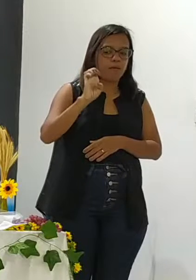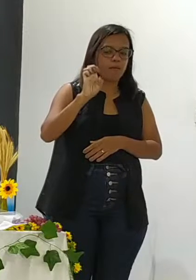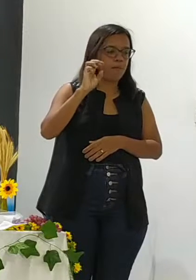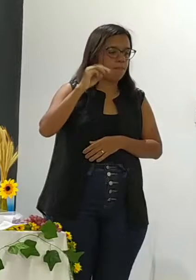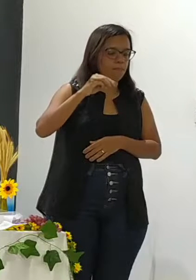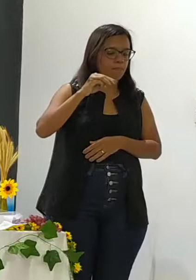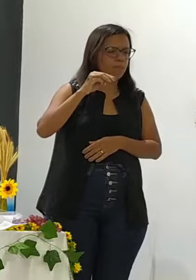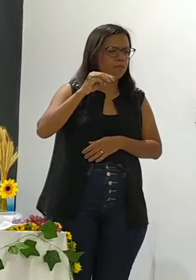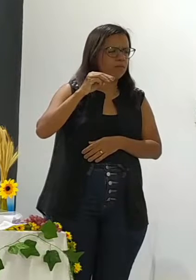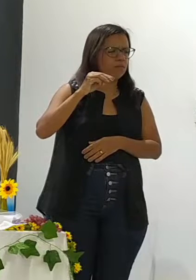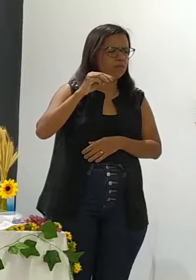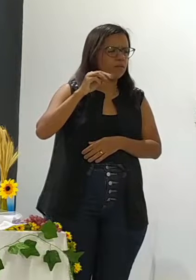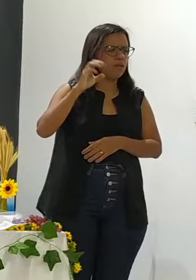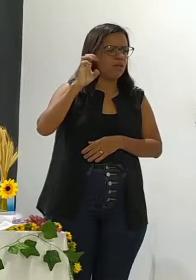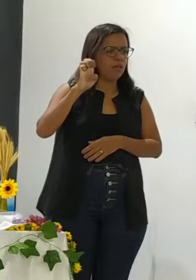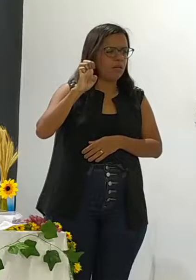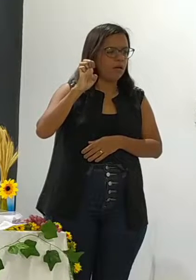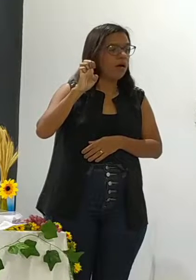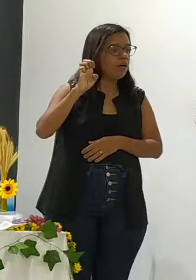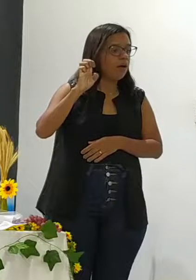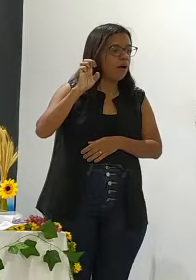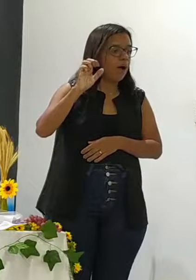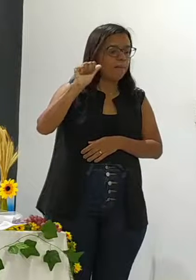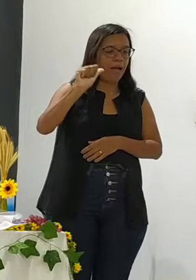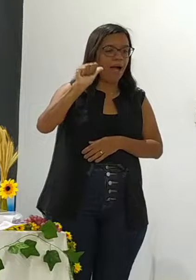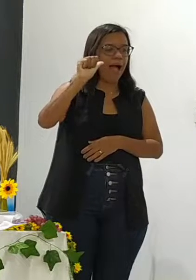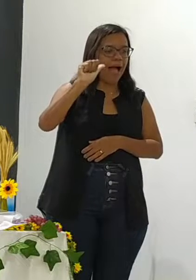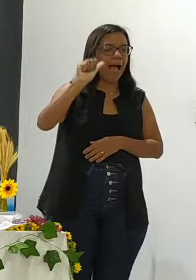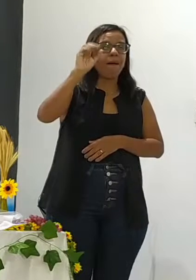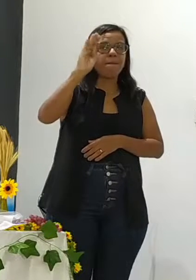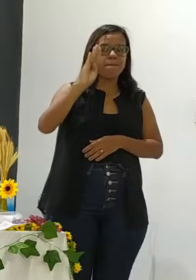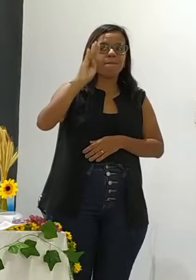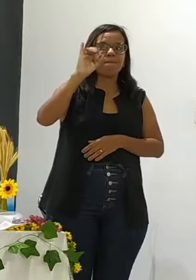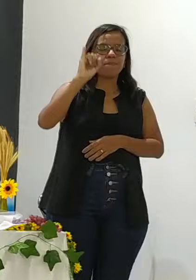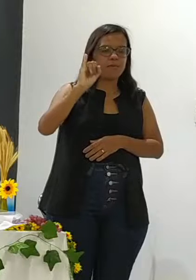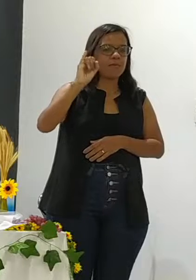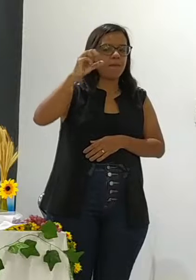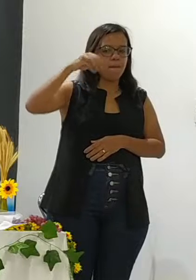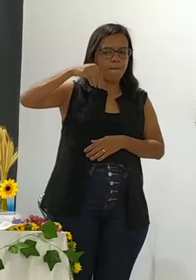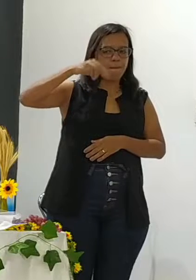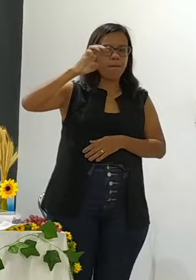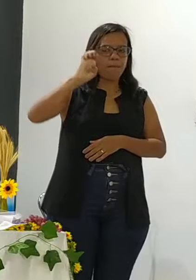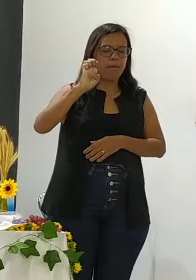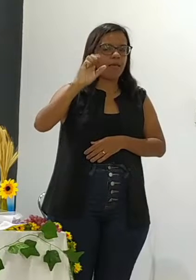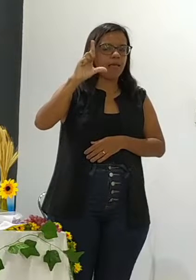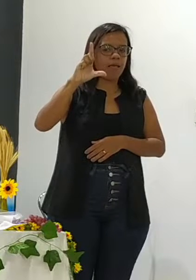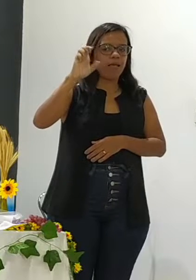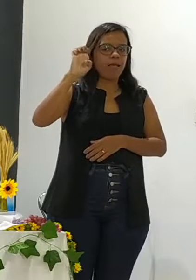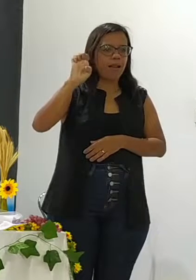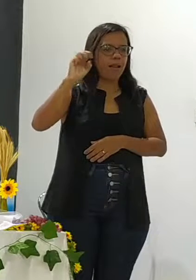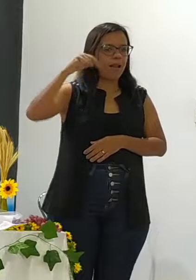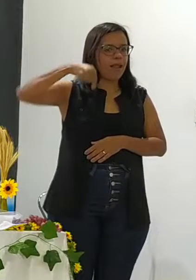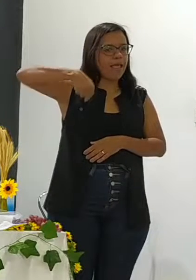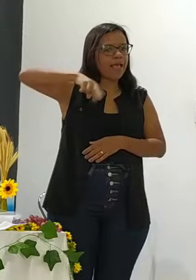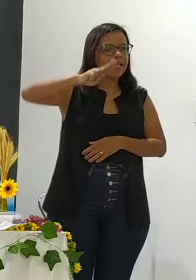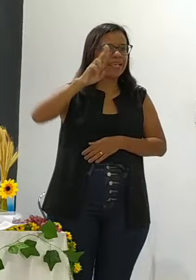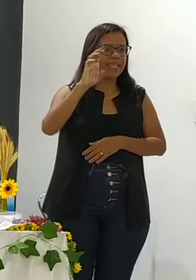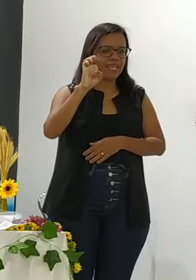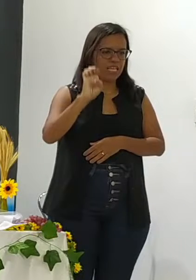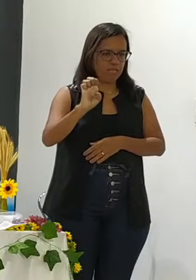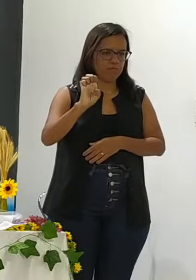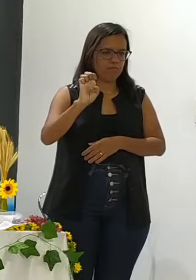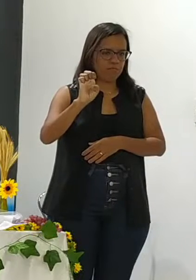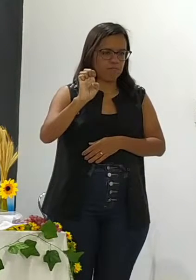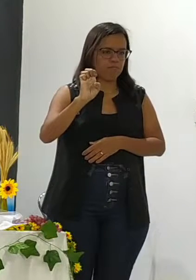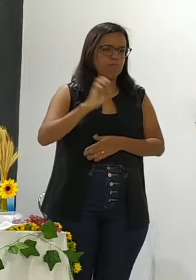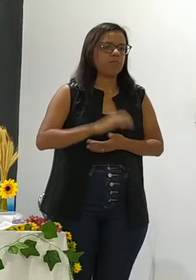meu Deus é rei. Olha, se já botaram esse nome dele, porque os judeus, eles tinham